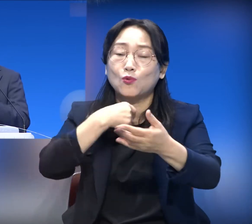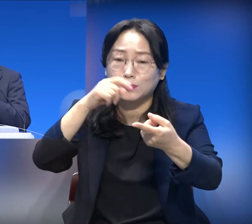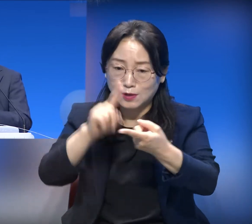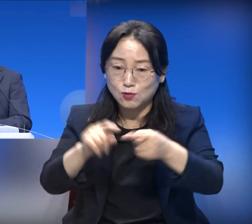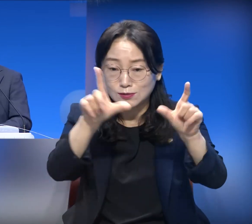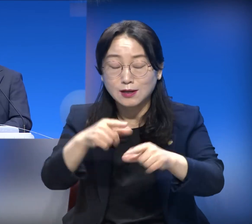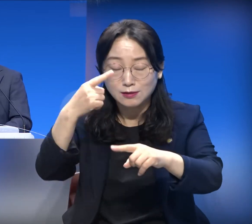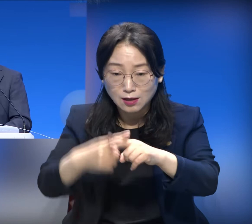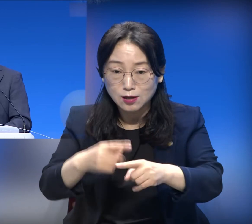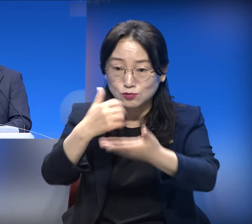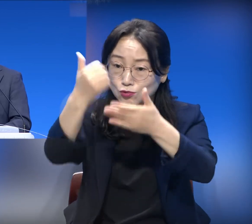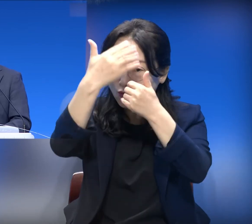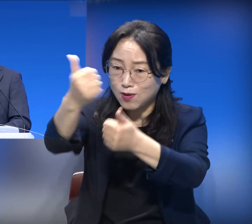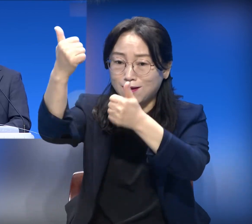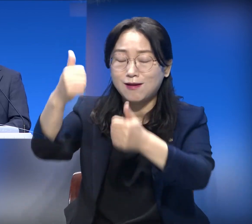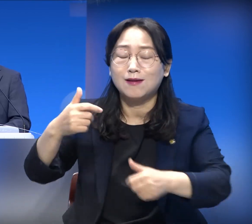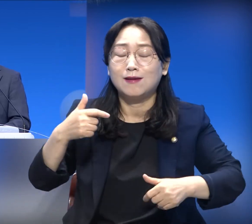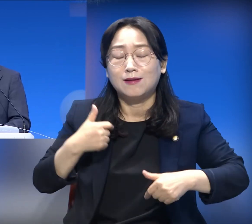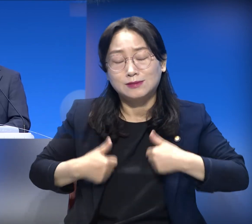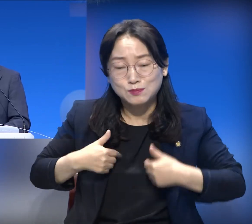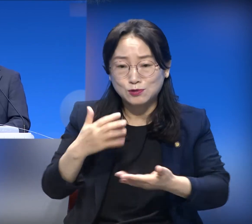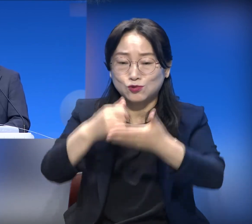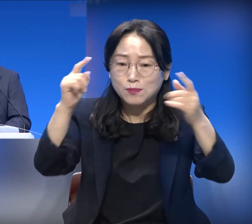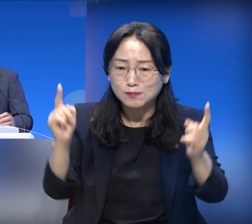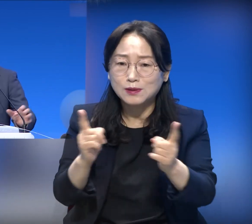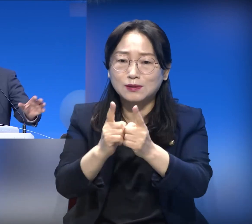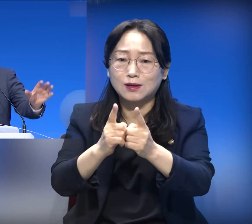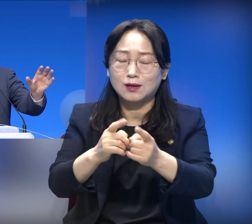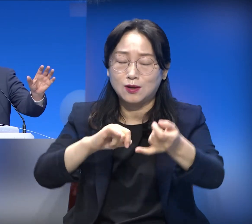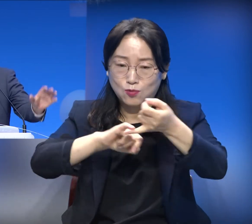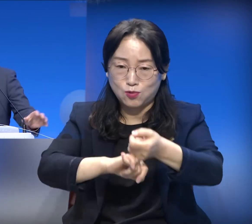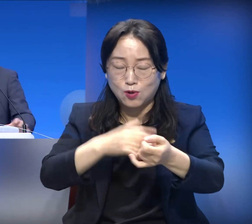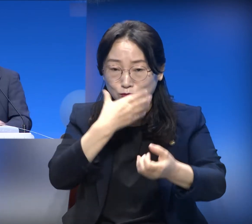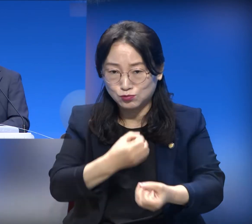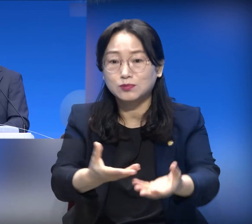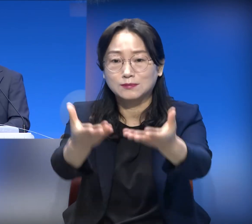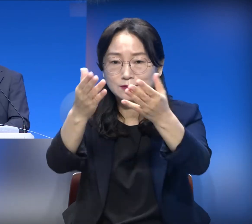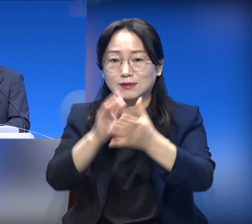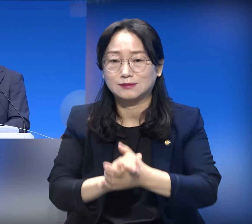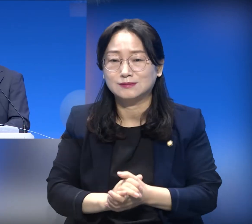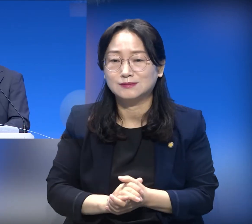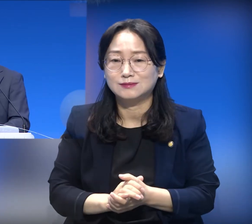주님께서 오라 부르실 때 기쁨으로 주님을 맞이할 수 있는 여러분 모두가 되기를 주님의 이름으로 축원합니다.